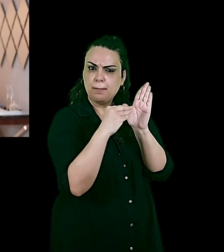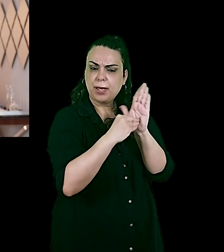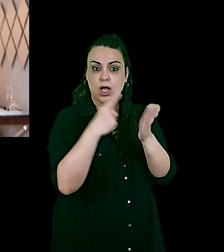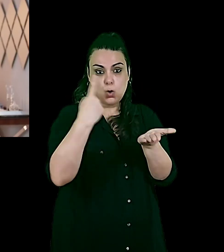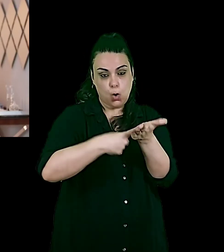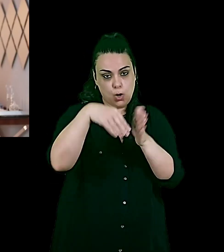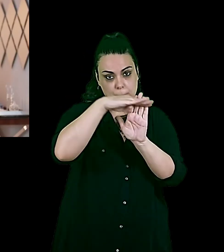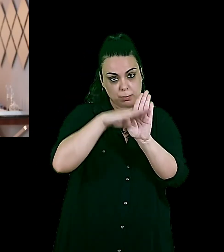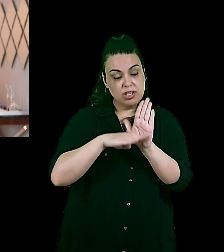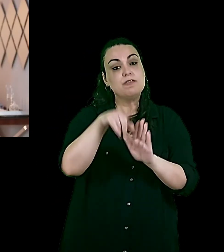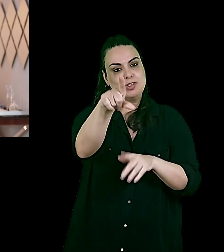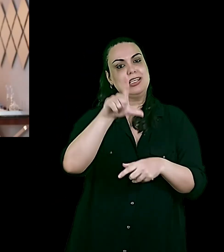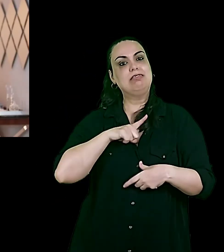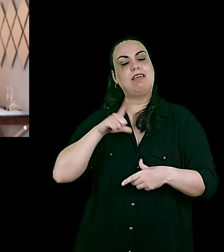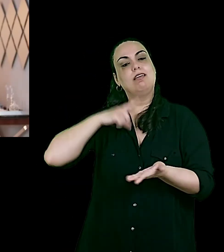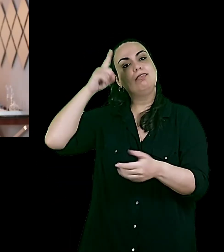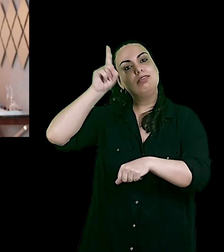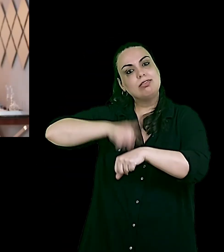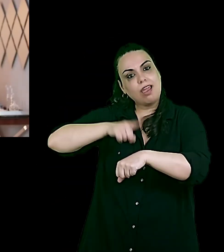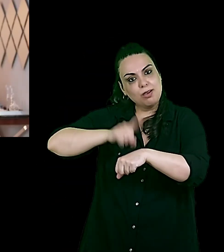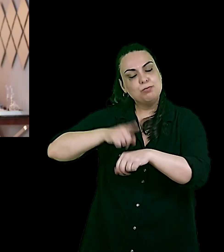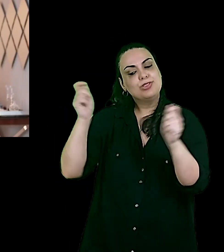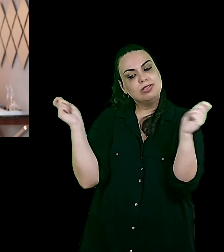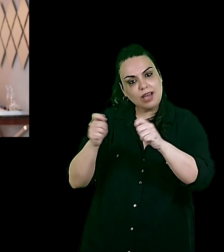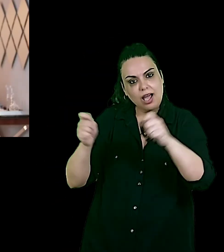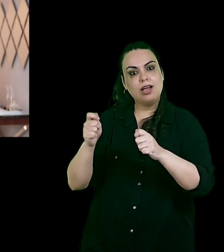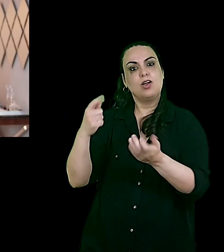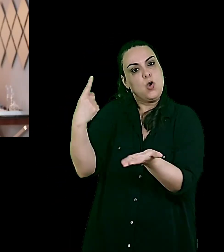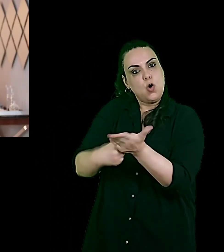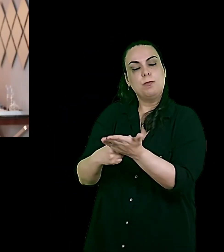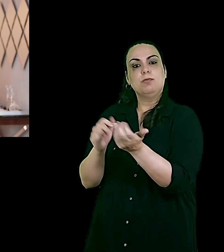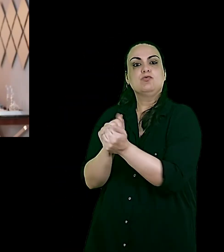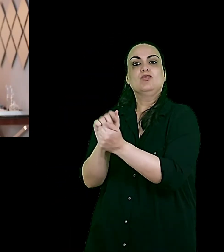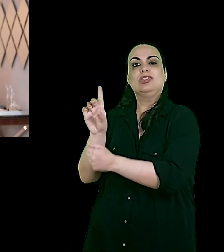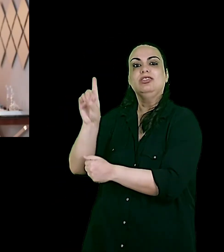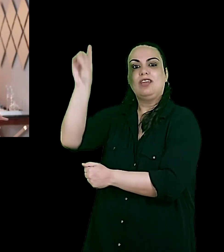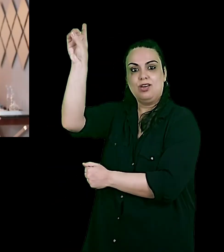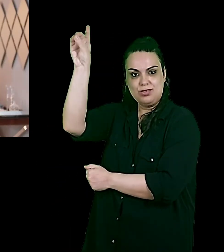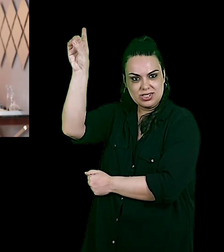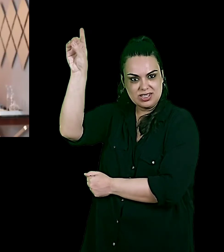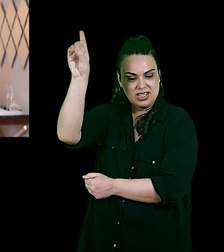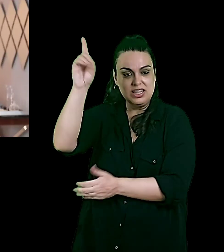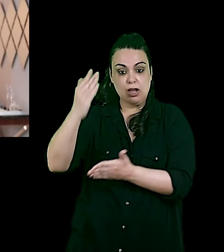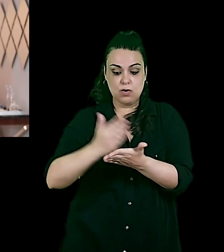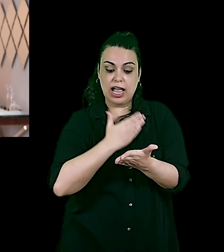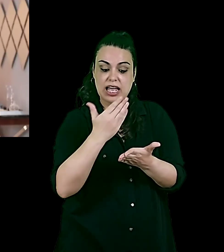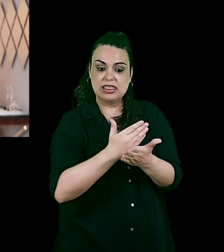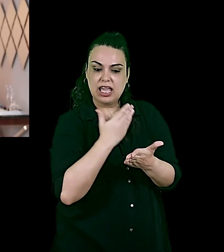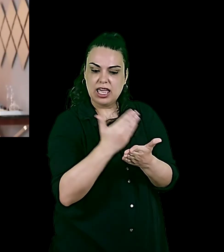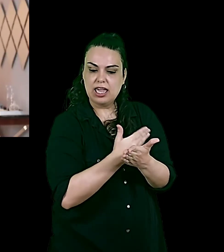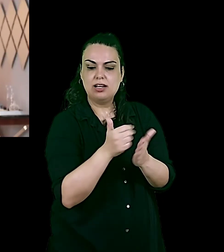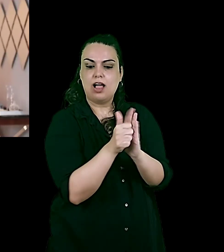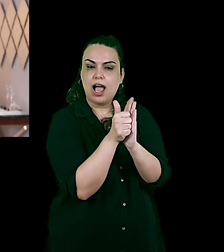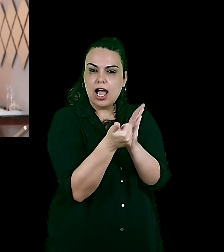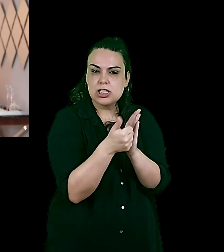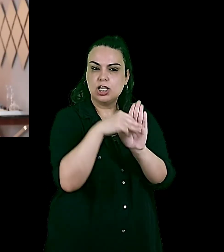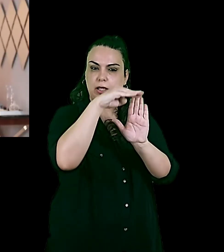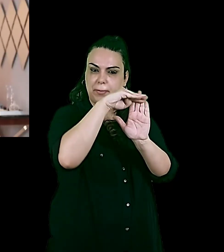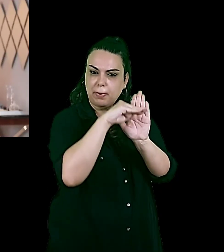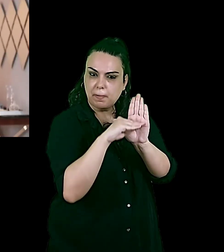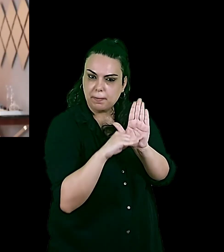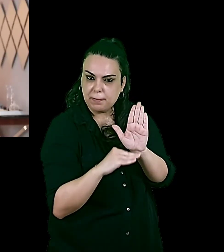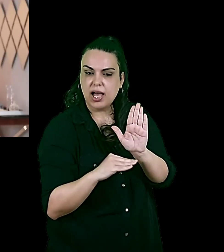você vai ter tempo para viver os seus compromissos com Deus. No caderno de rotina você deixa de viver,